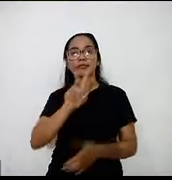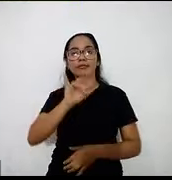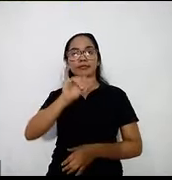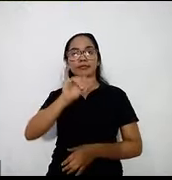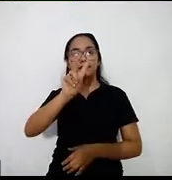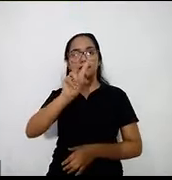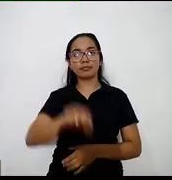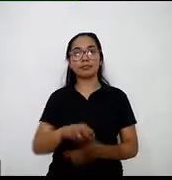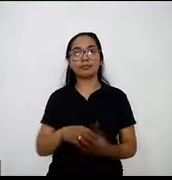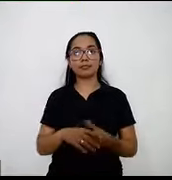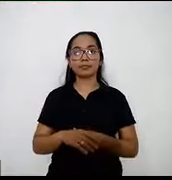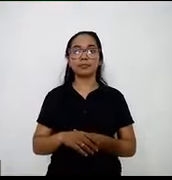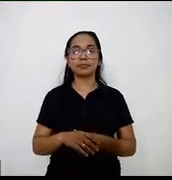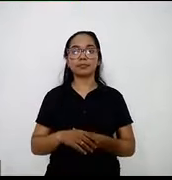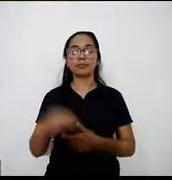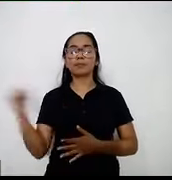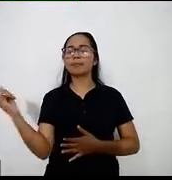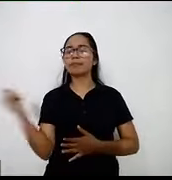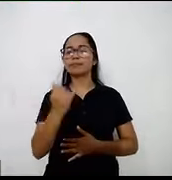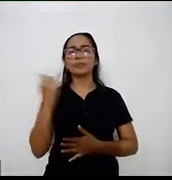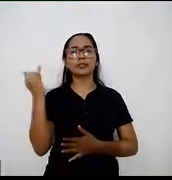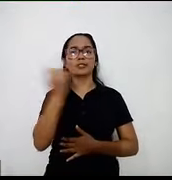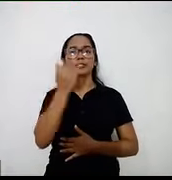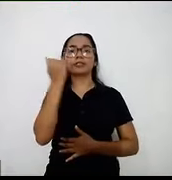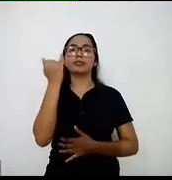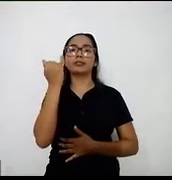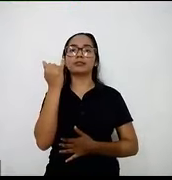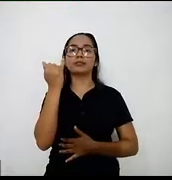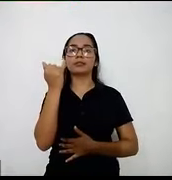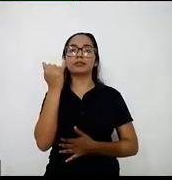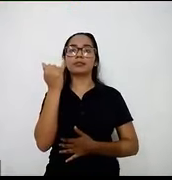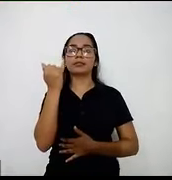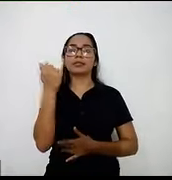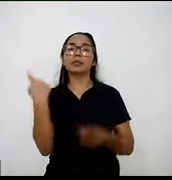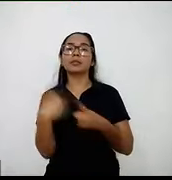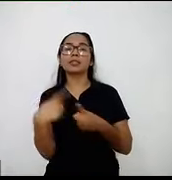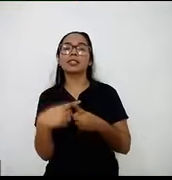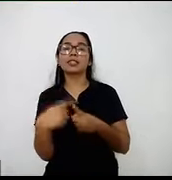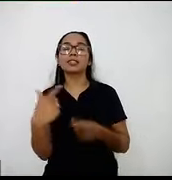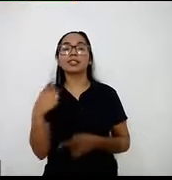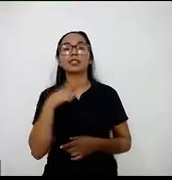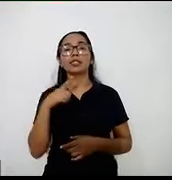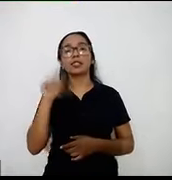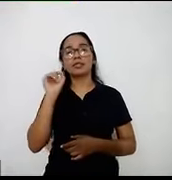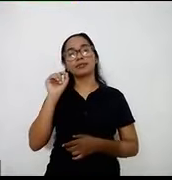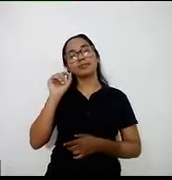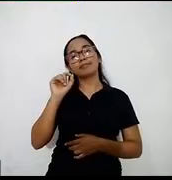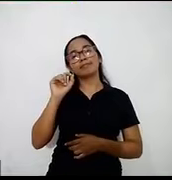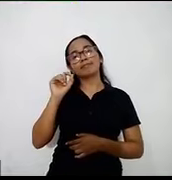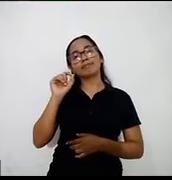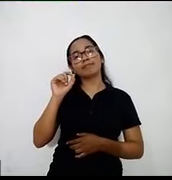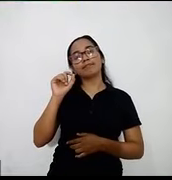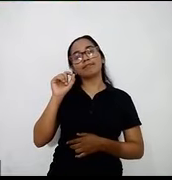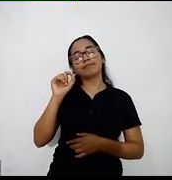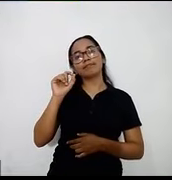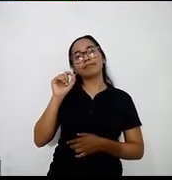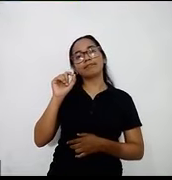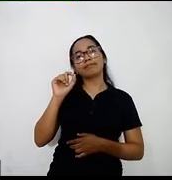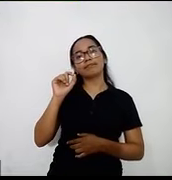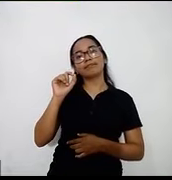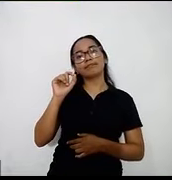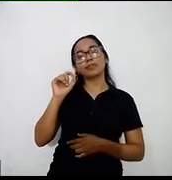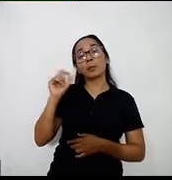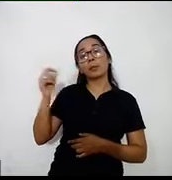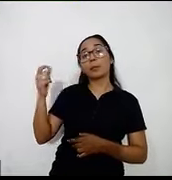é super importante, ou seja, tem partido que ele é cartório eleitoral, né? O pessoal ele tem vida nos